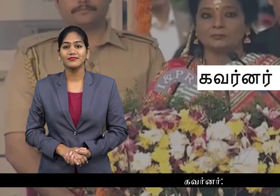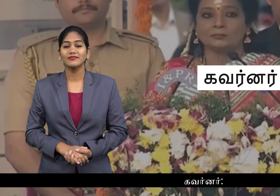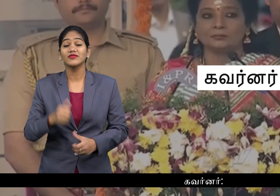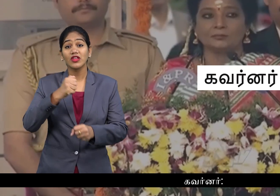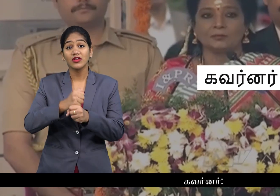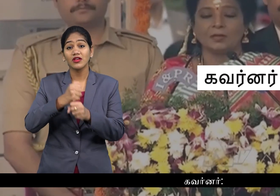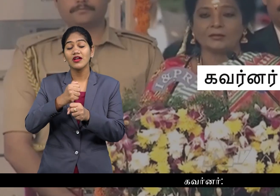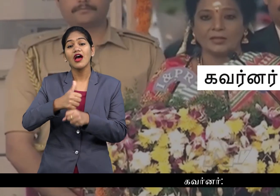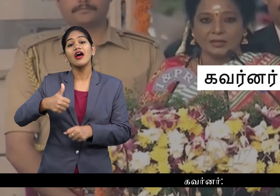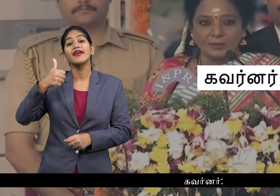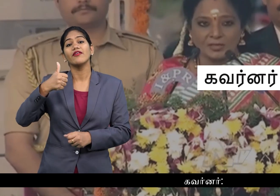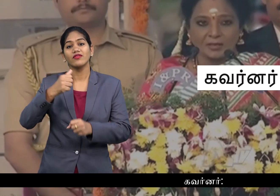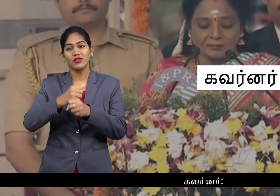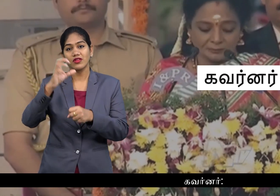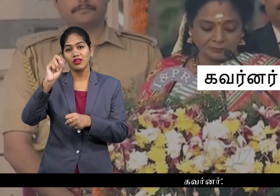கவர்னர்